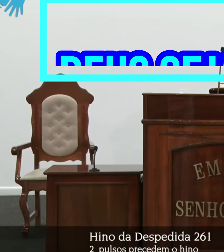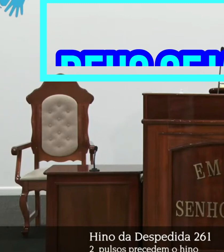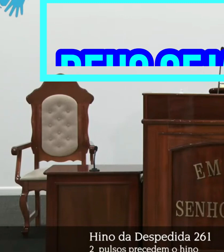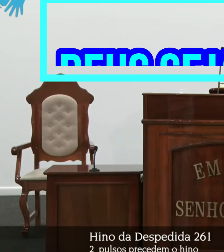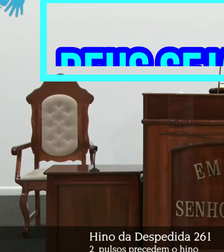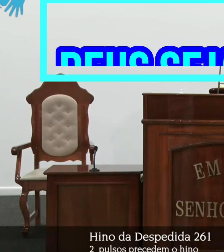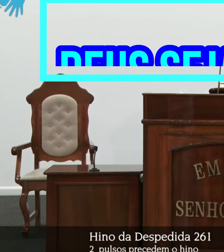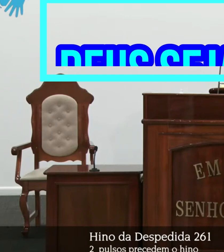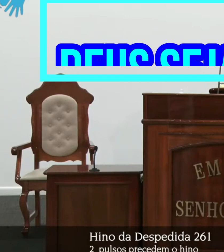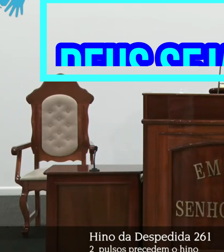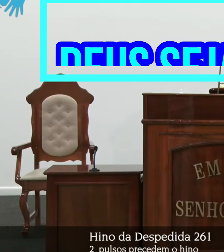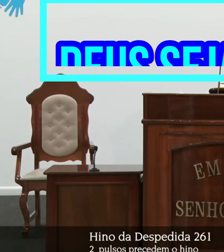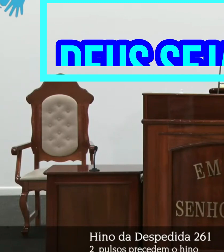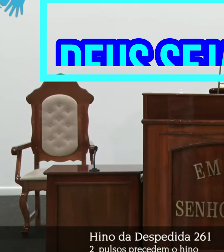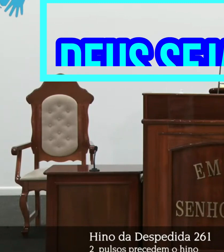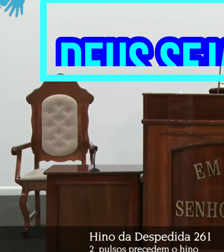261.